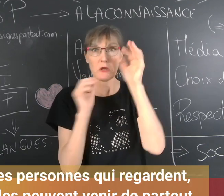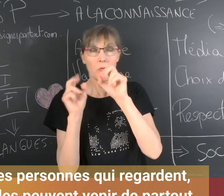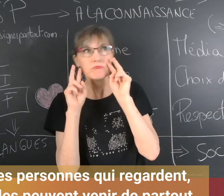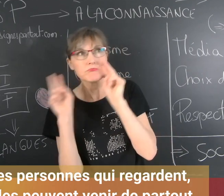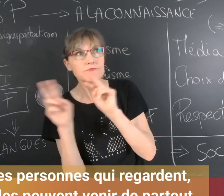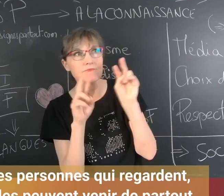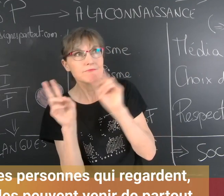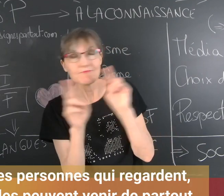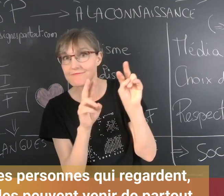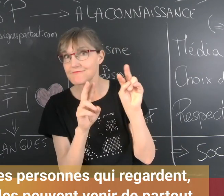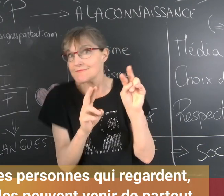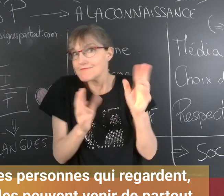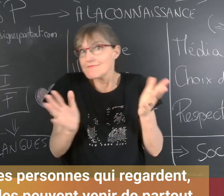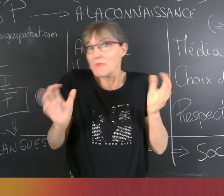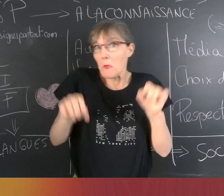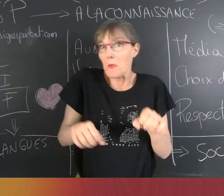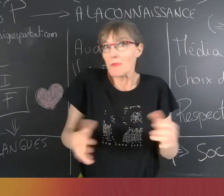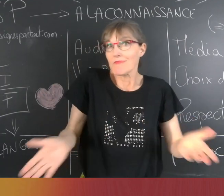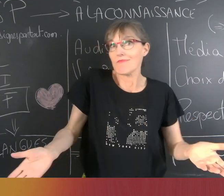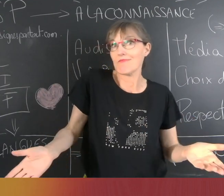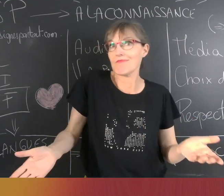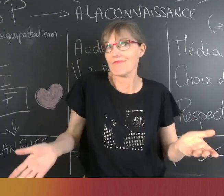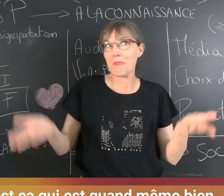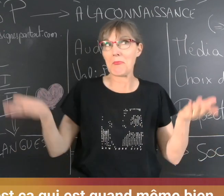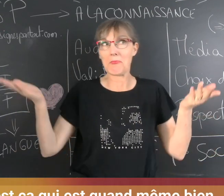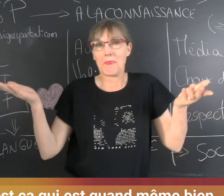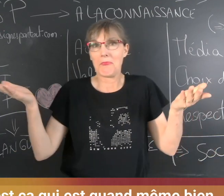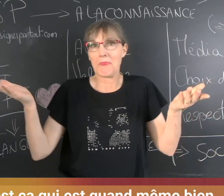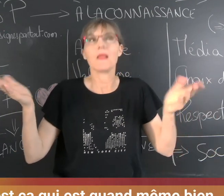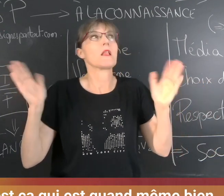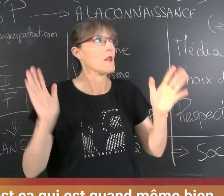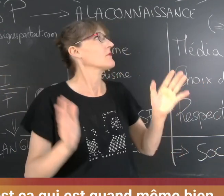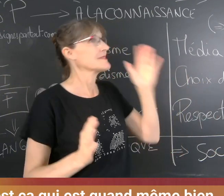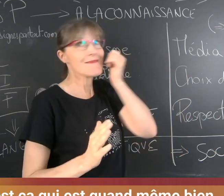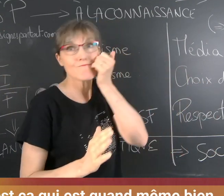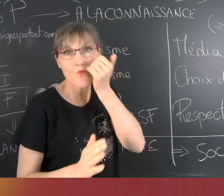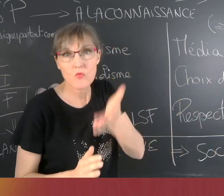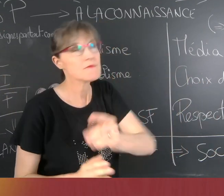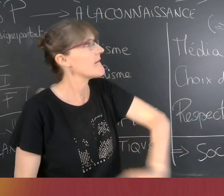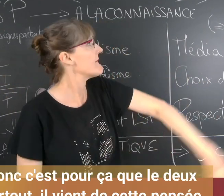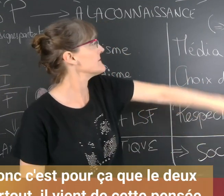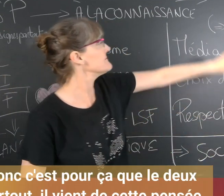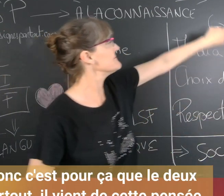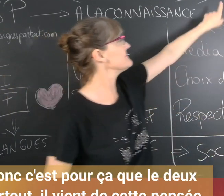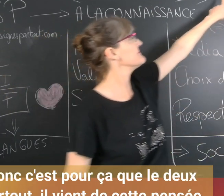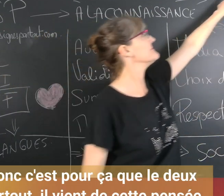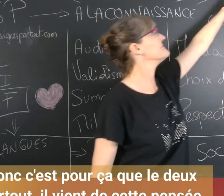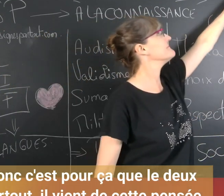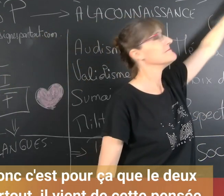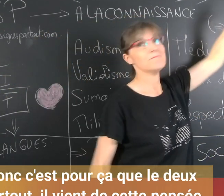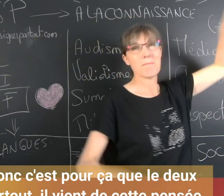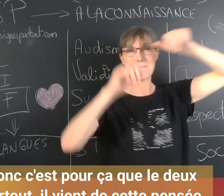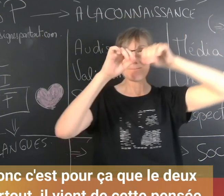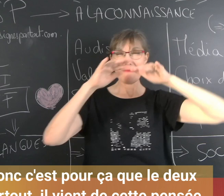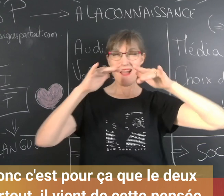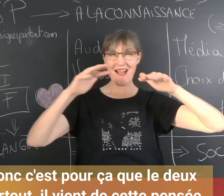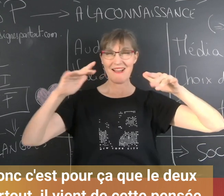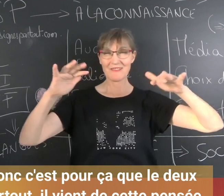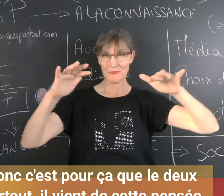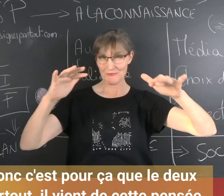qui regardent, elles peuvent venir de partout. Et c'est ça qui est quand même bien. Donc c'est pour ça que le de partout, il vient de cette pensée-là